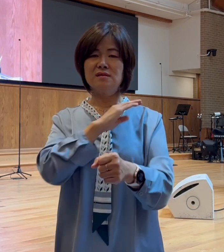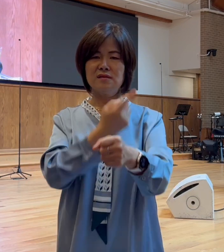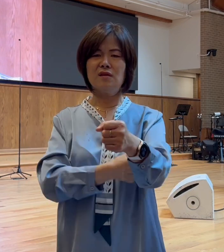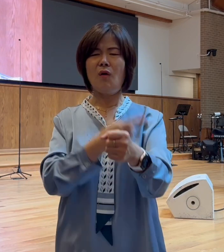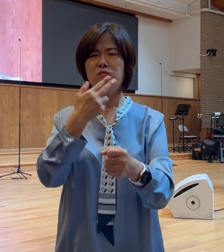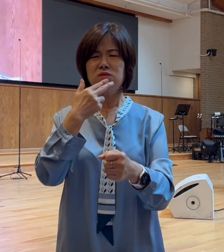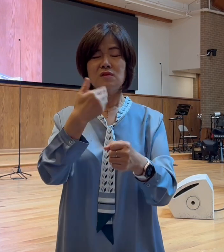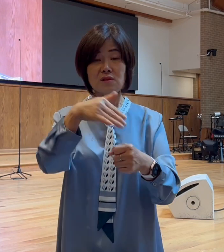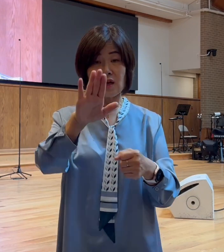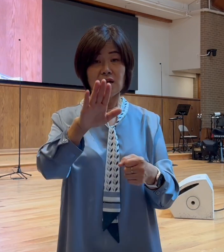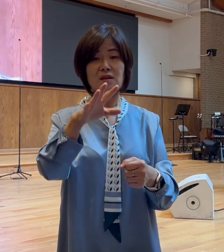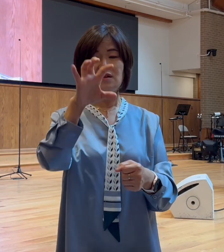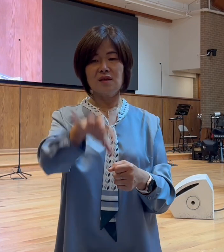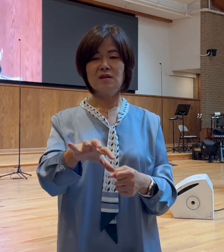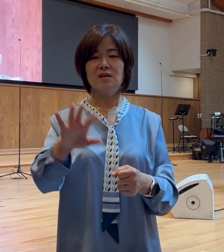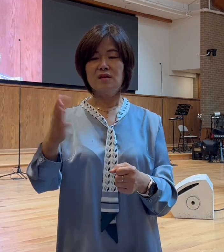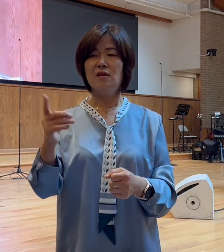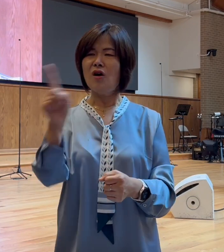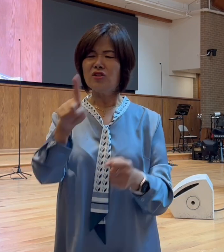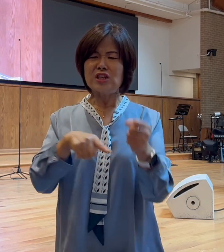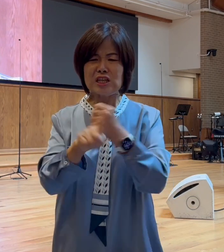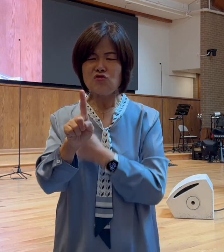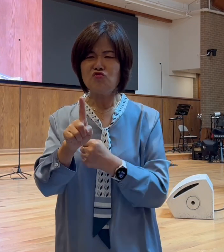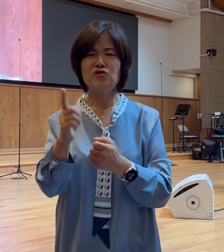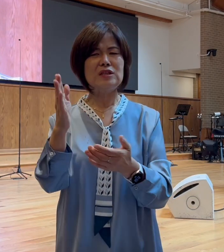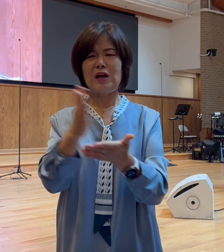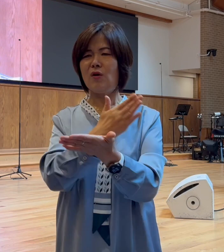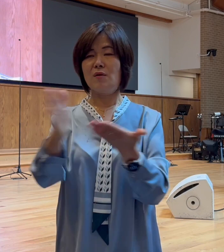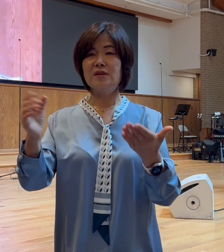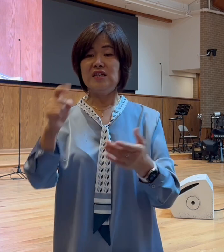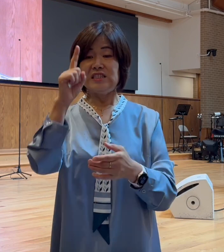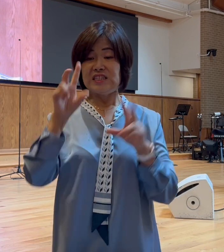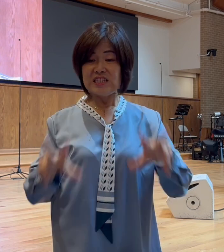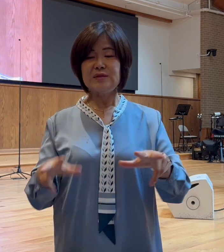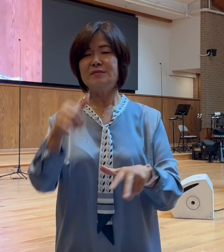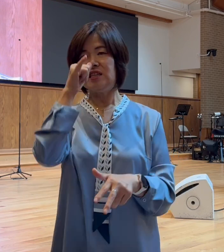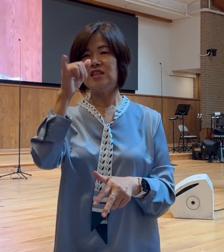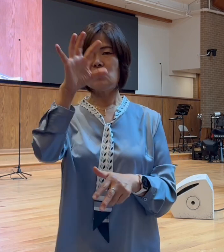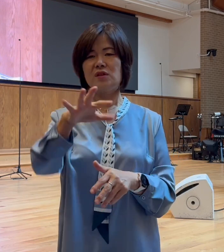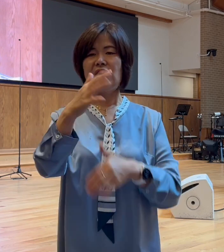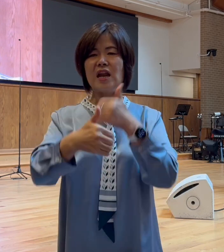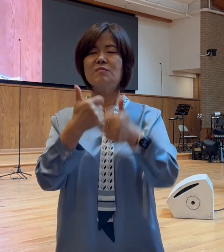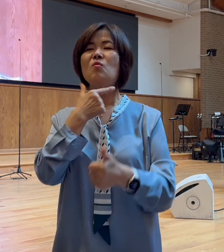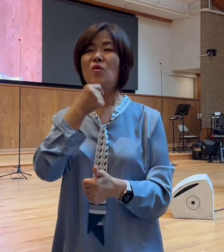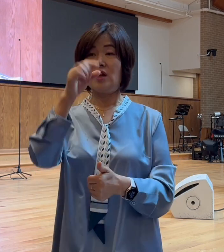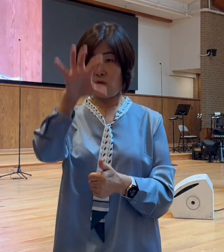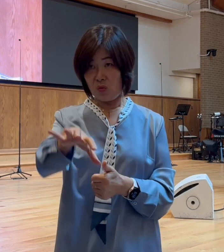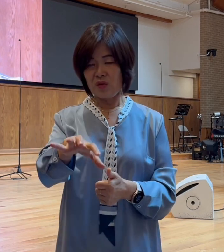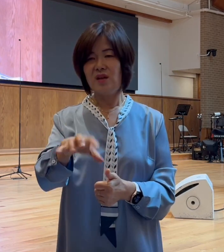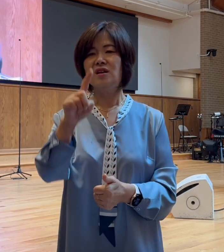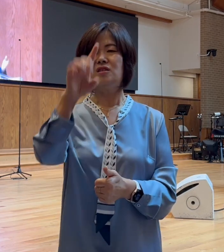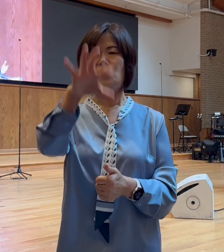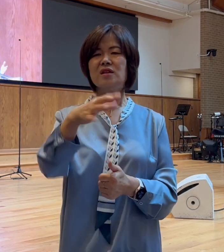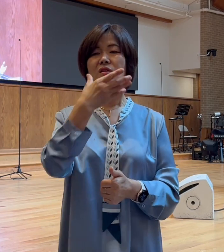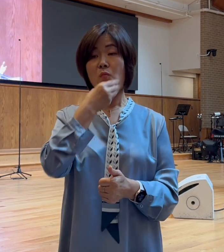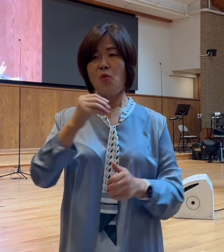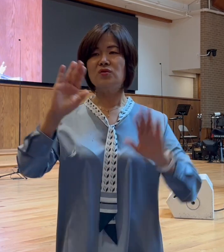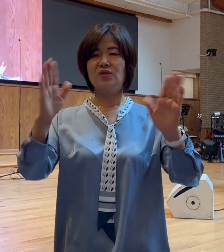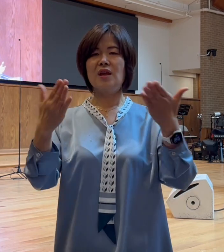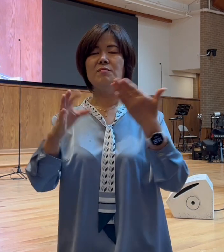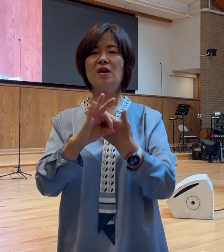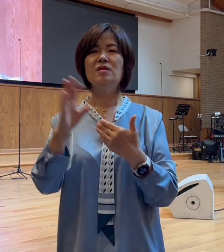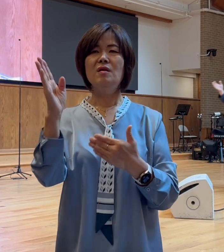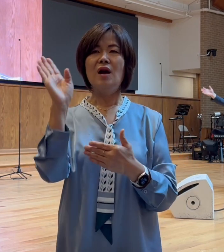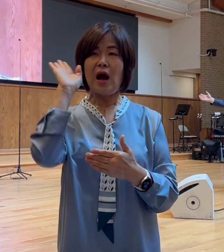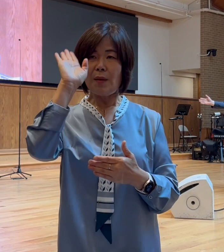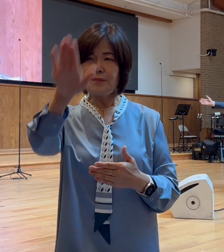갔든 어쨌든 무슨 이유든지 간에 현재 있는 곳이 이제 하나님이 가라는 곳이고 거기서 복이 되면 뭐가